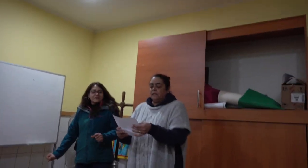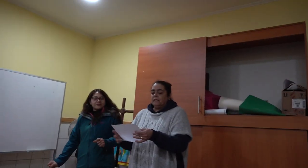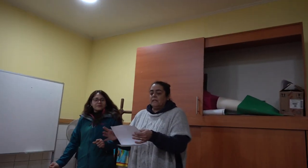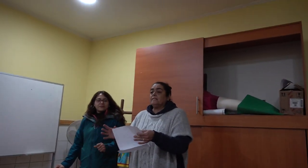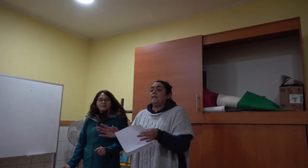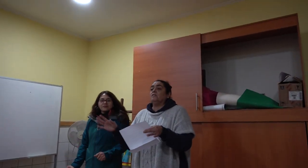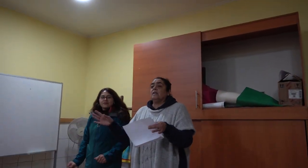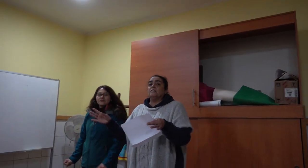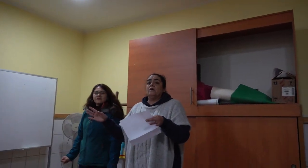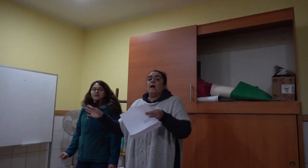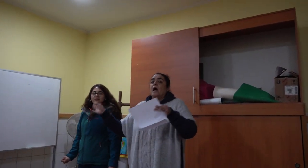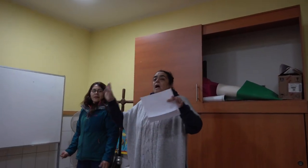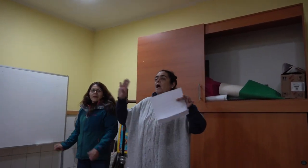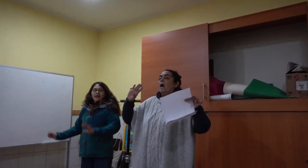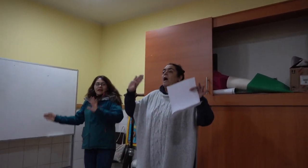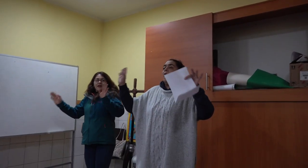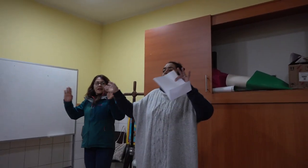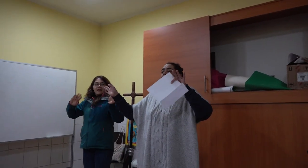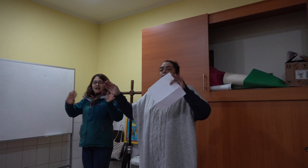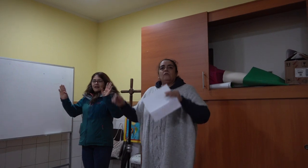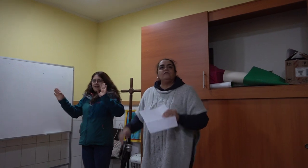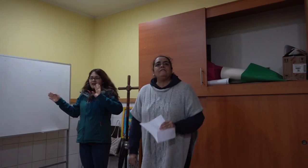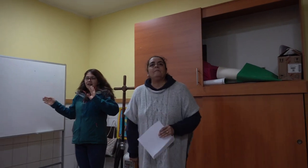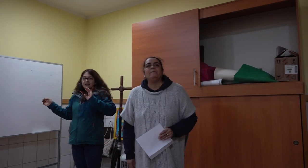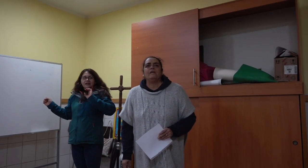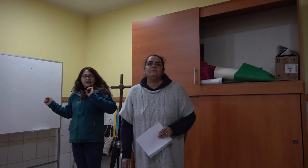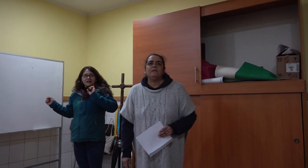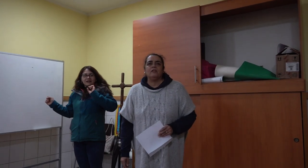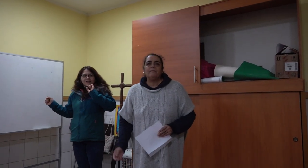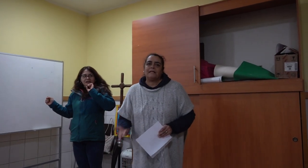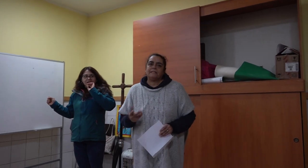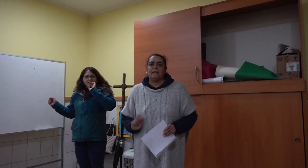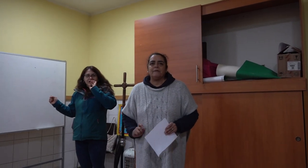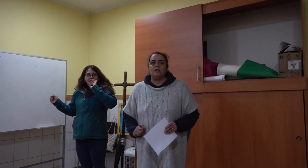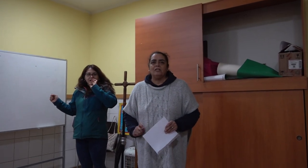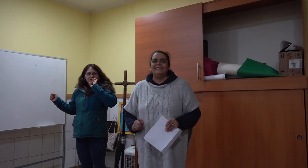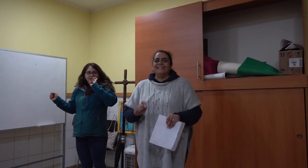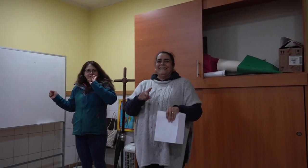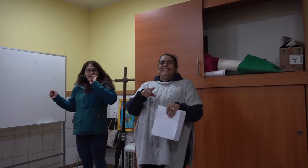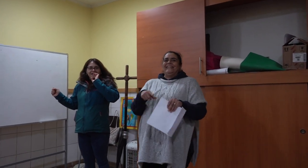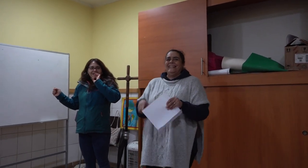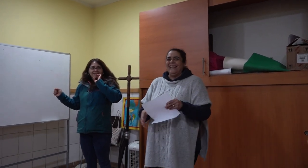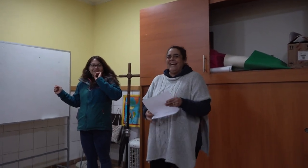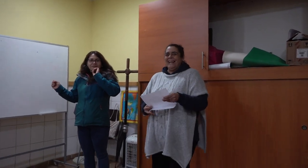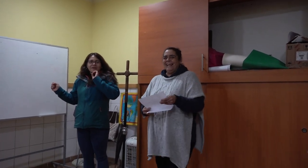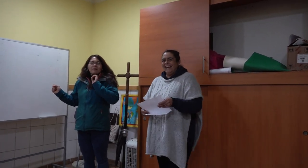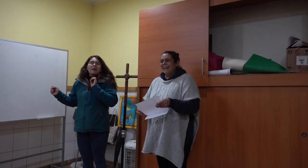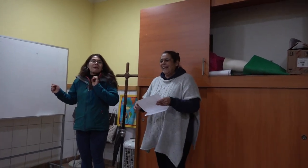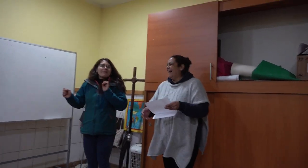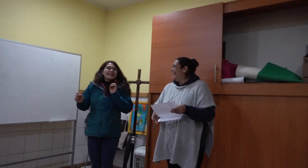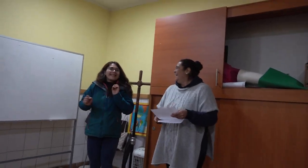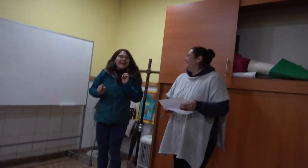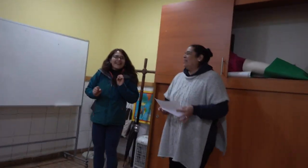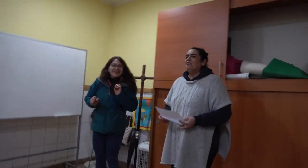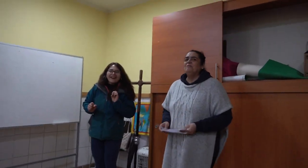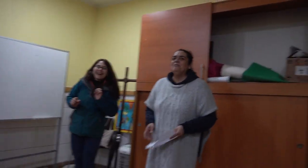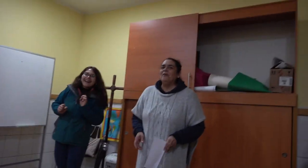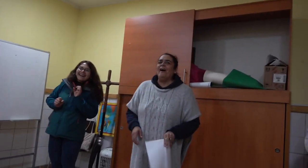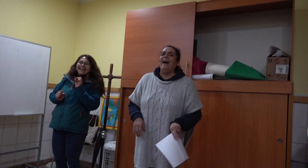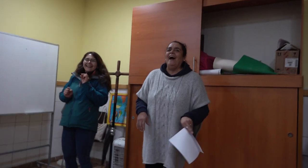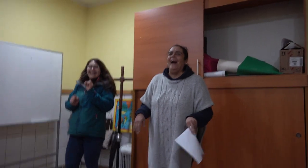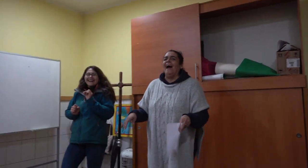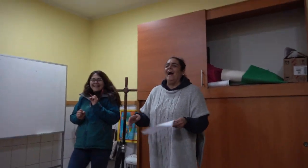Pero mira, dice, ¿no es cierto? Hoy se va a mandar un video para que salga mejor. No, podemos practicar.